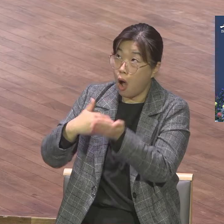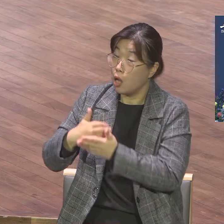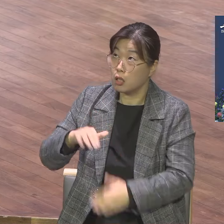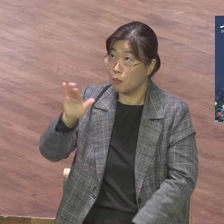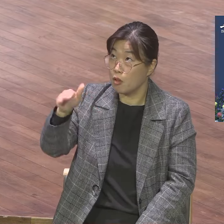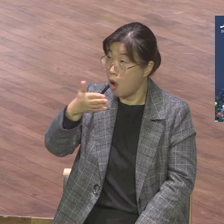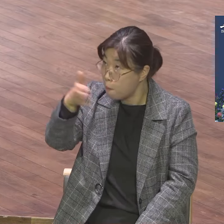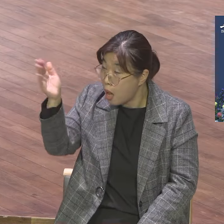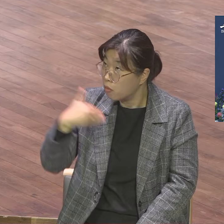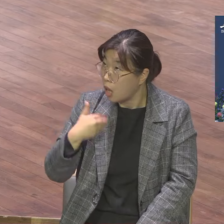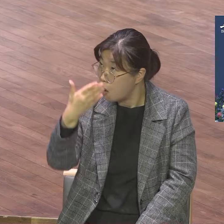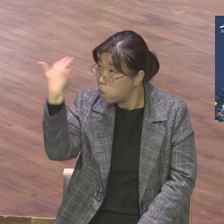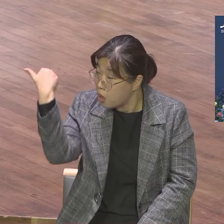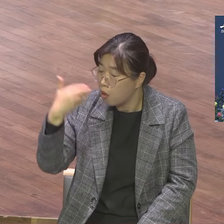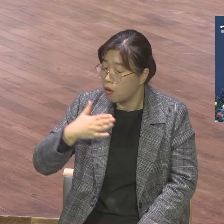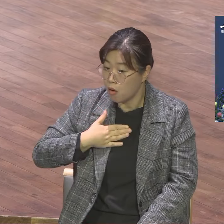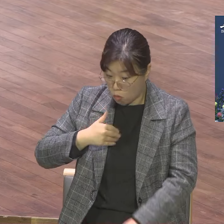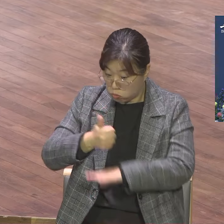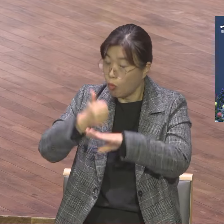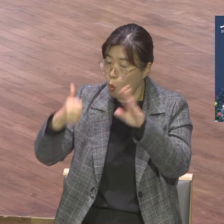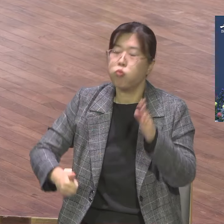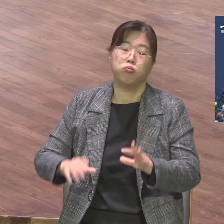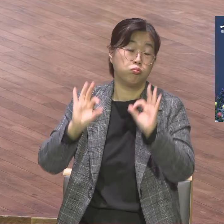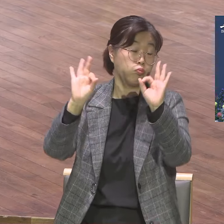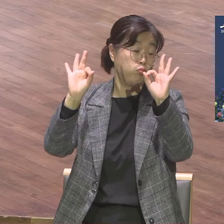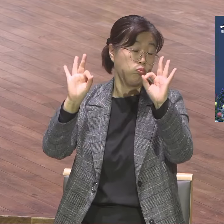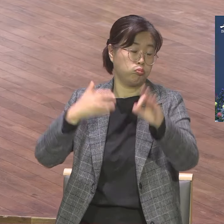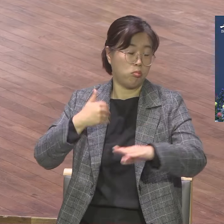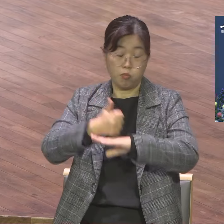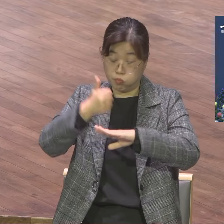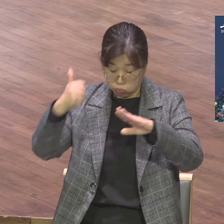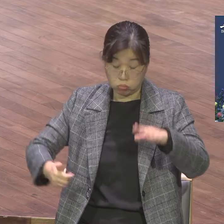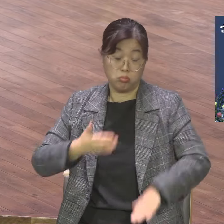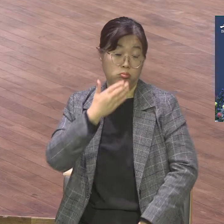쓰시는 거예요. 하나님께는 주님에게는 주님 오시는 까지 영원하리라.